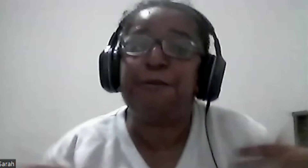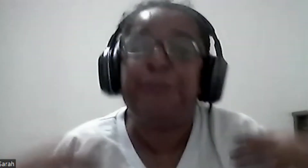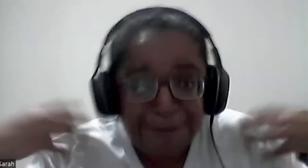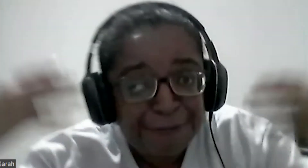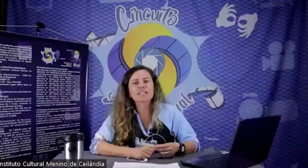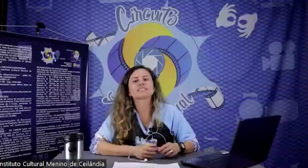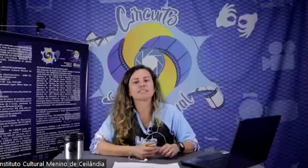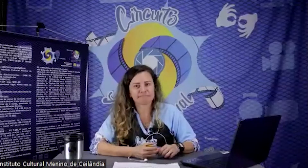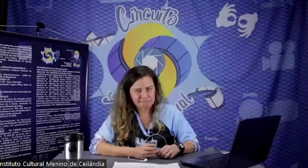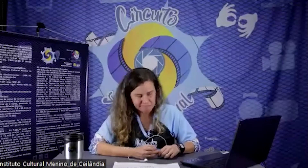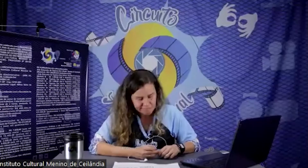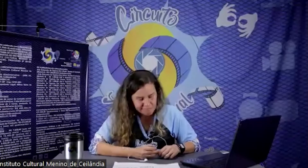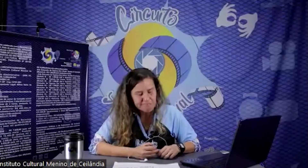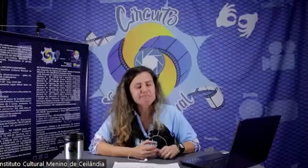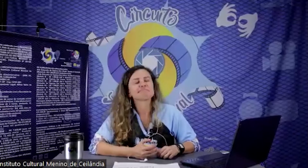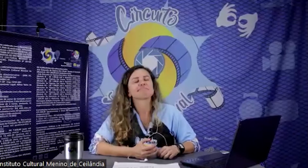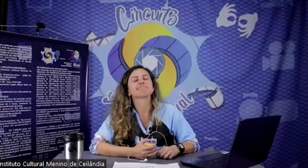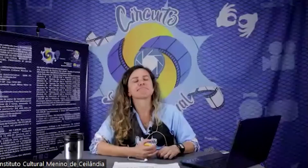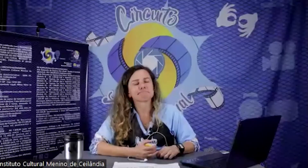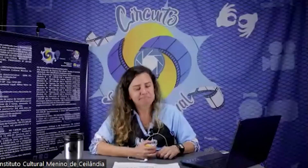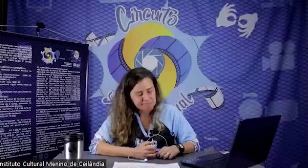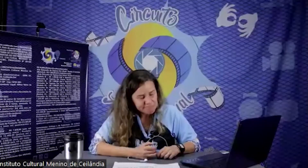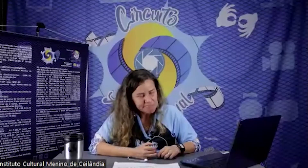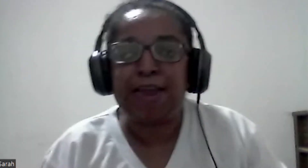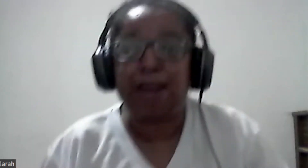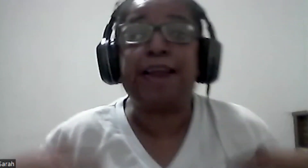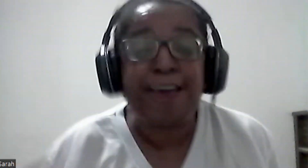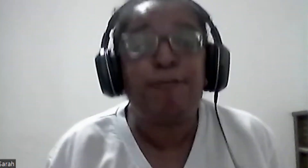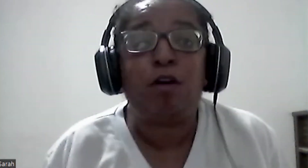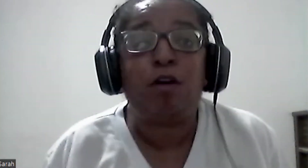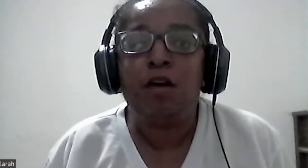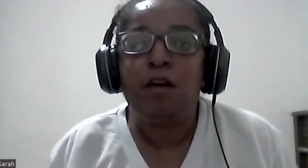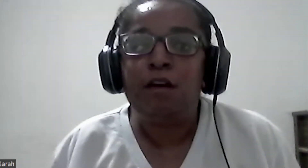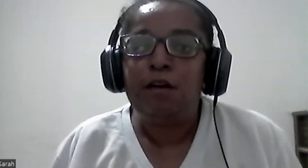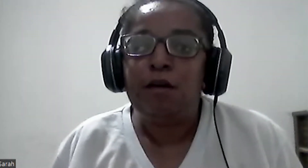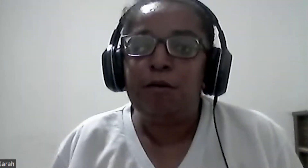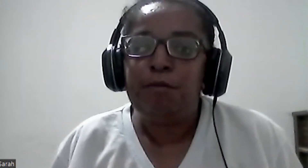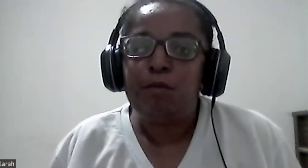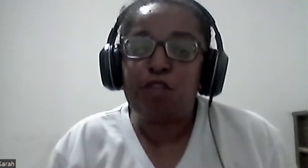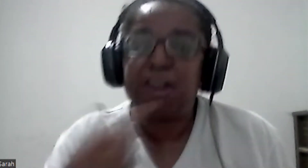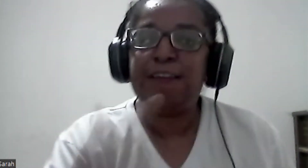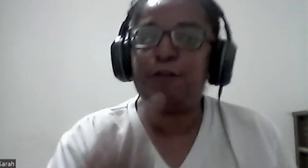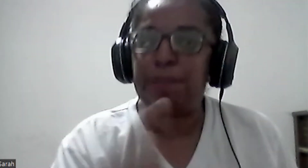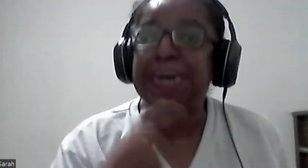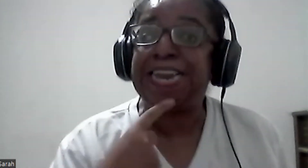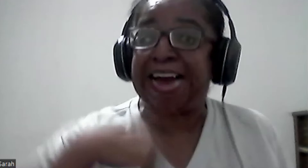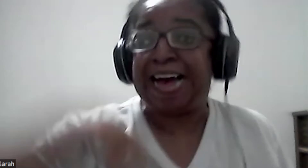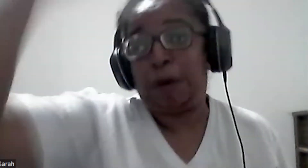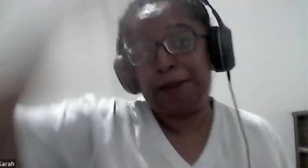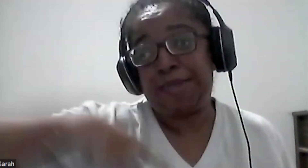Que é violência. Justamente. Aí eu disse, não vai bater, ela está nervosa. Você tem voz para gritar,